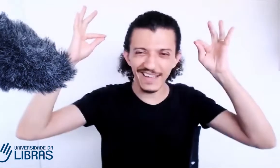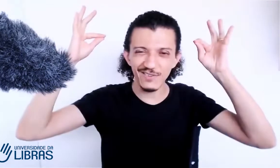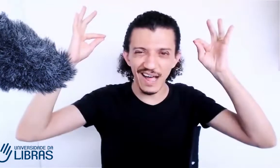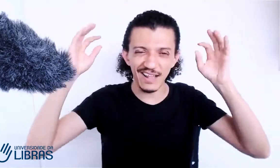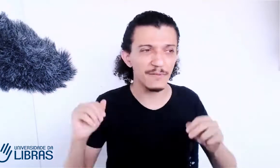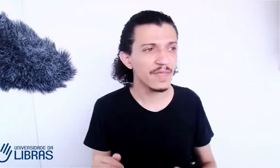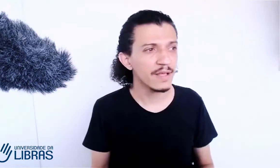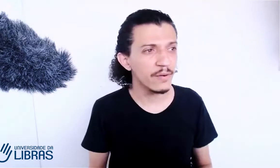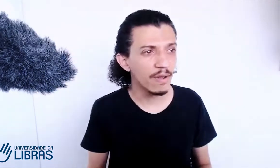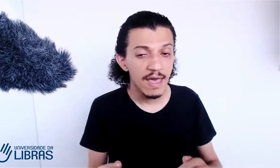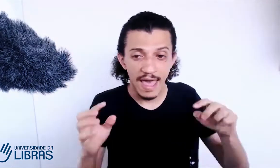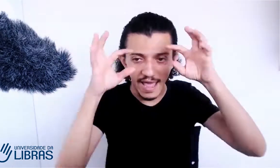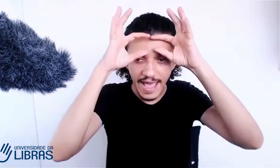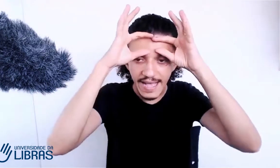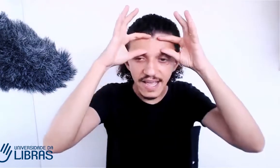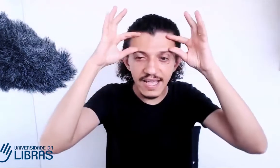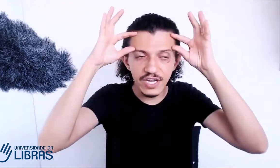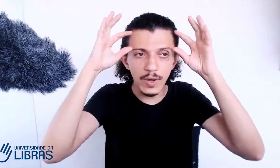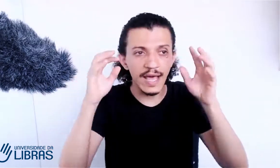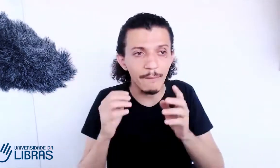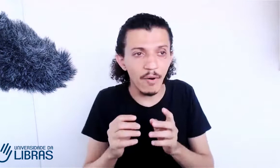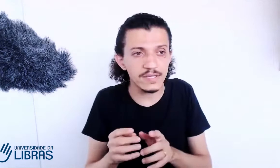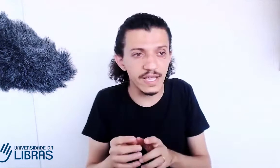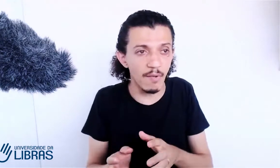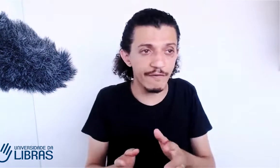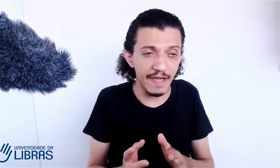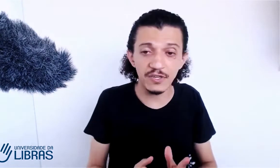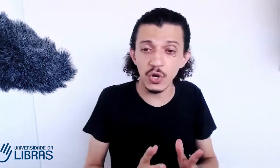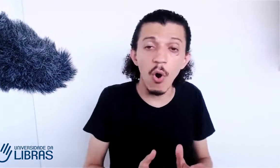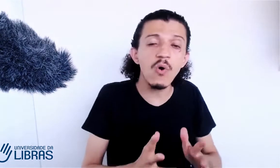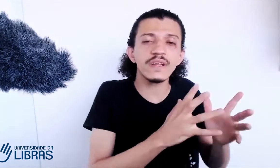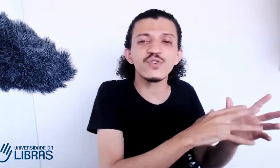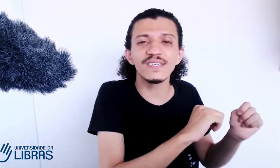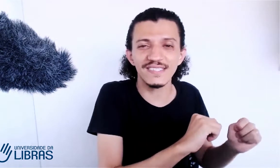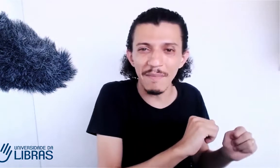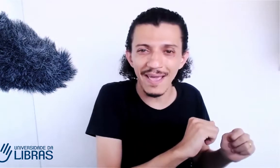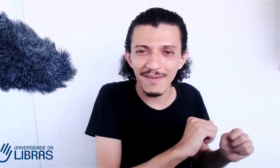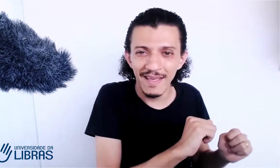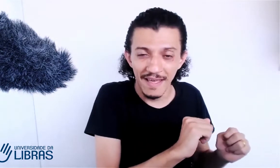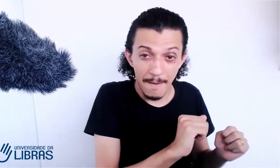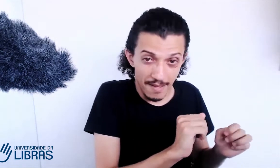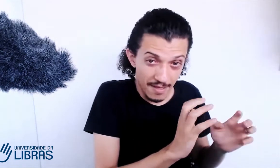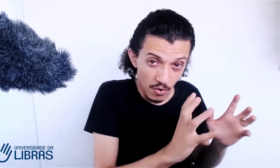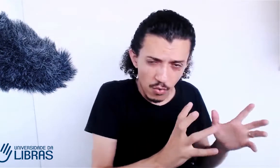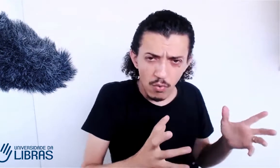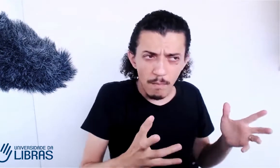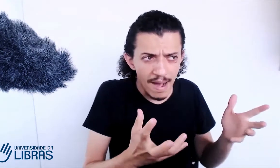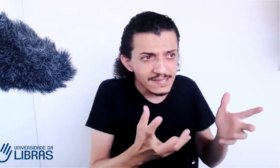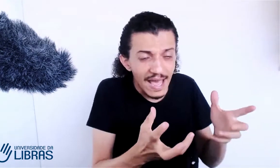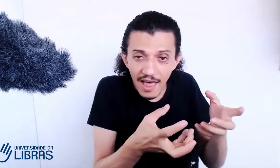aqui do lado. Então, essa região aqui, ela pode ser morfema de outras coisas também. Mas ela é